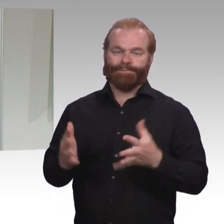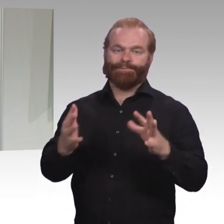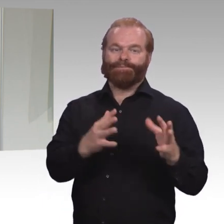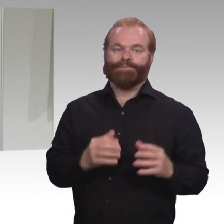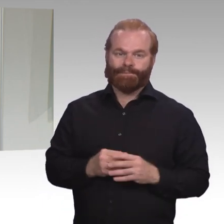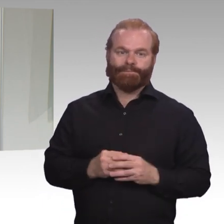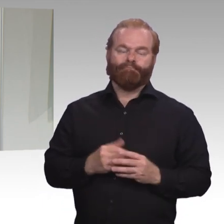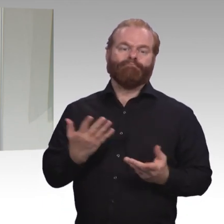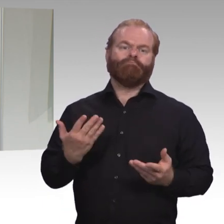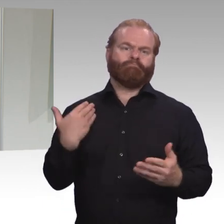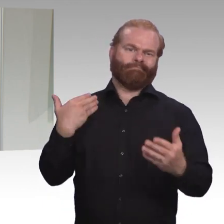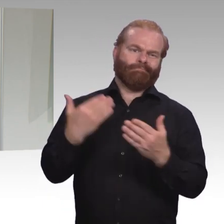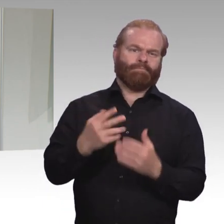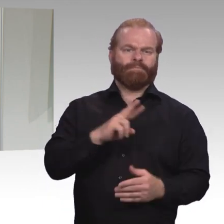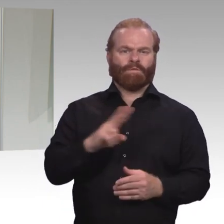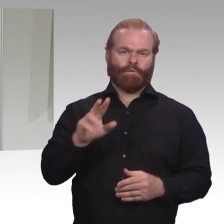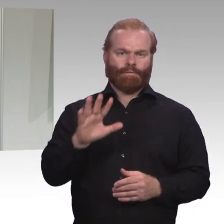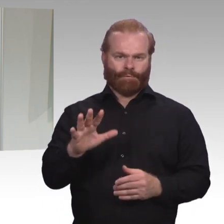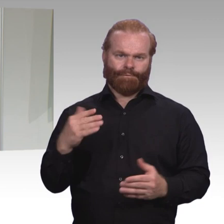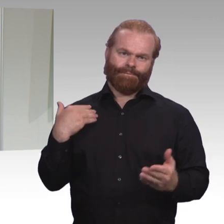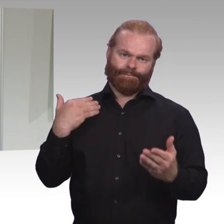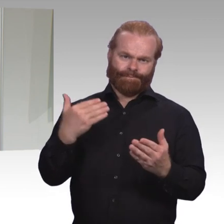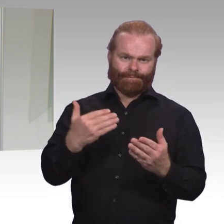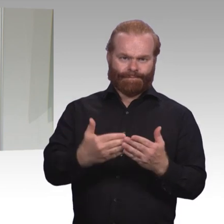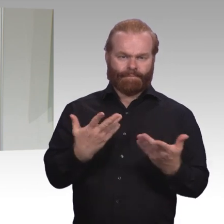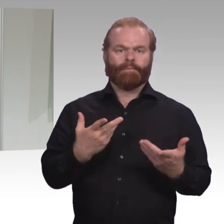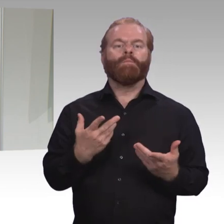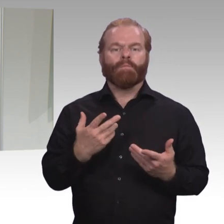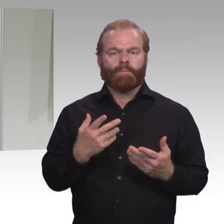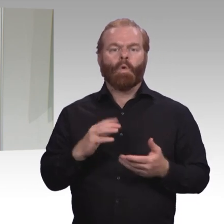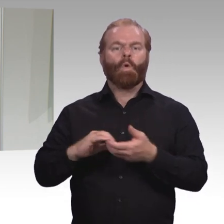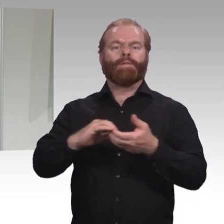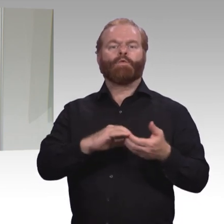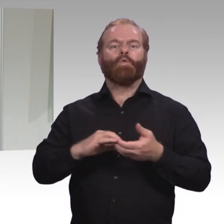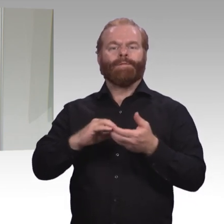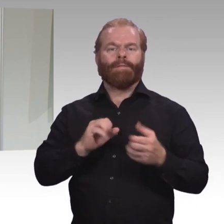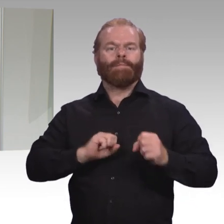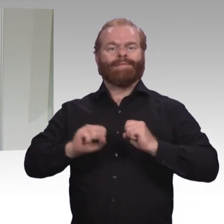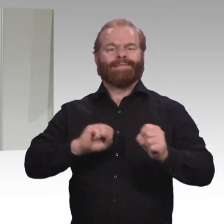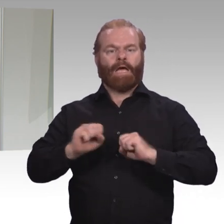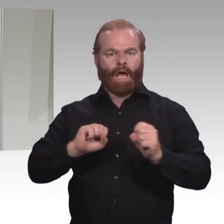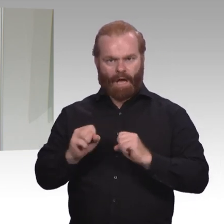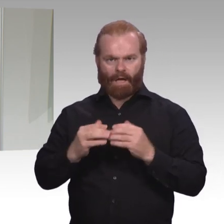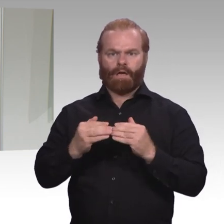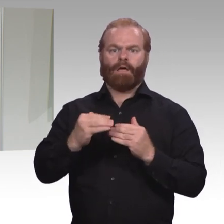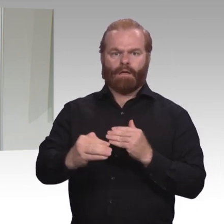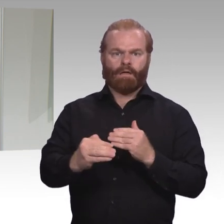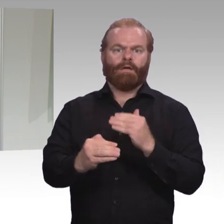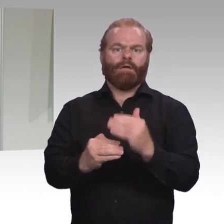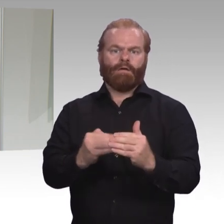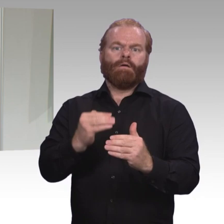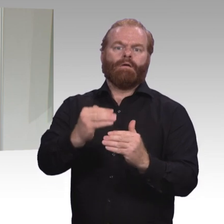verantwortlich. Insbesondere die Amtszeit des Verteidigungsministers zu Gutenberg hat bis heute Nachwirkungen